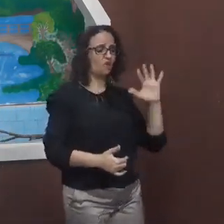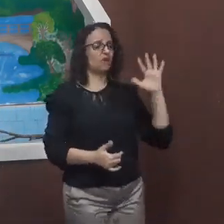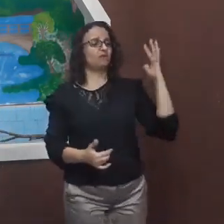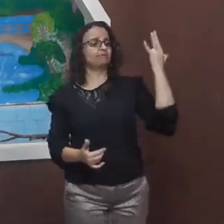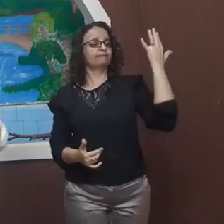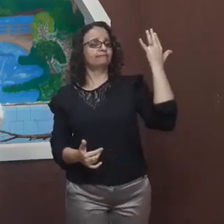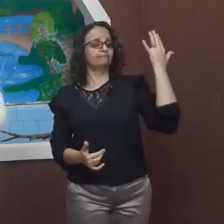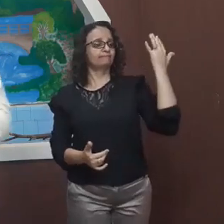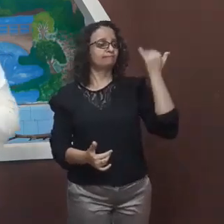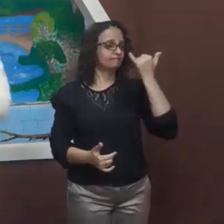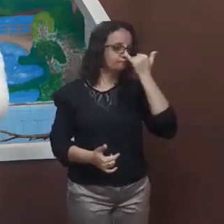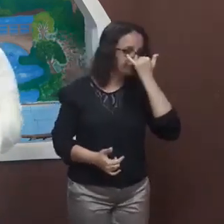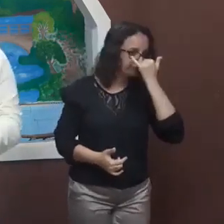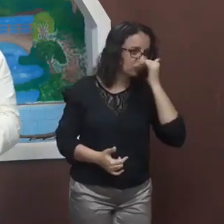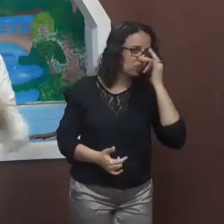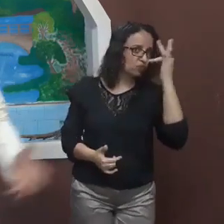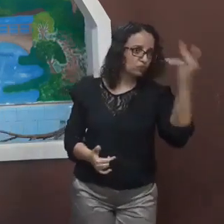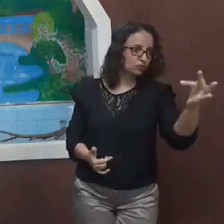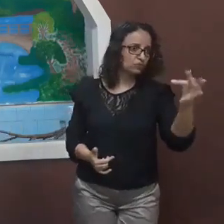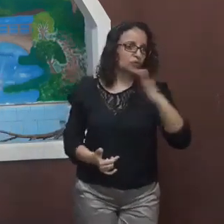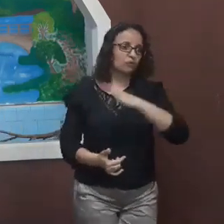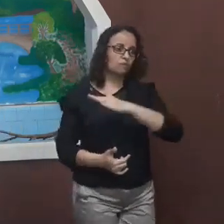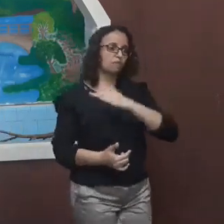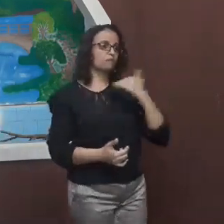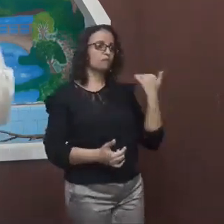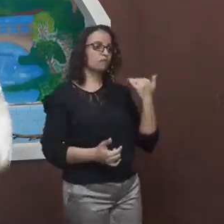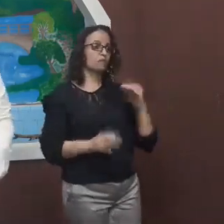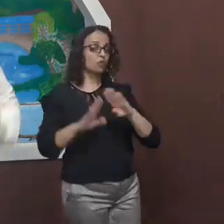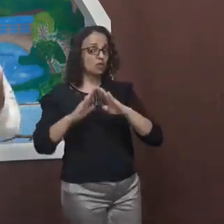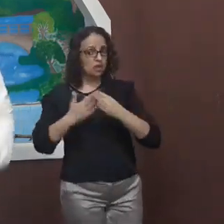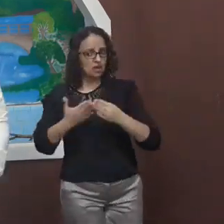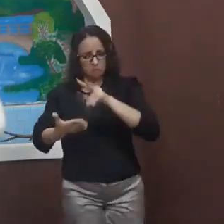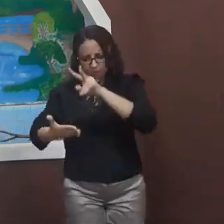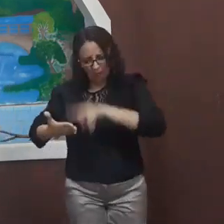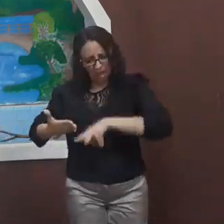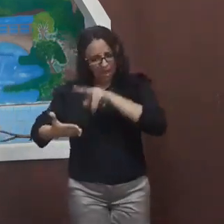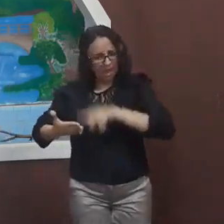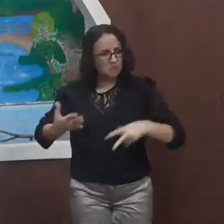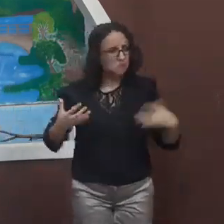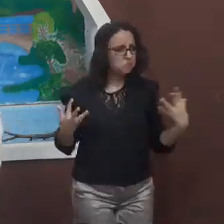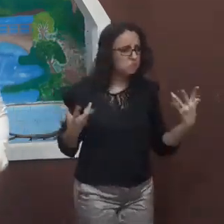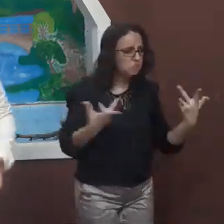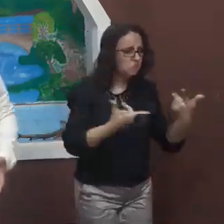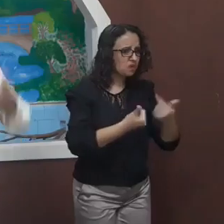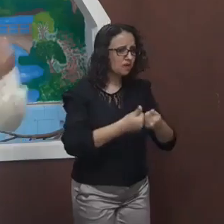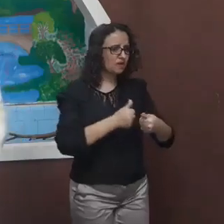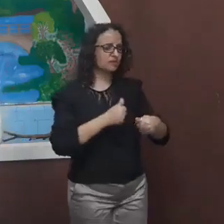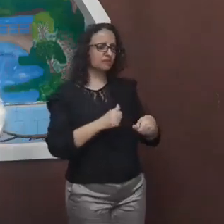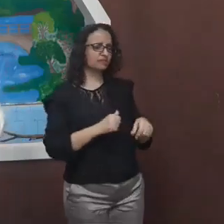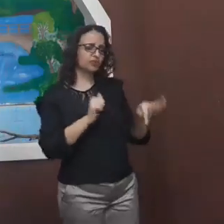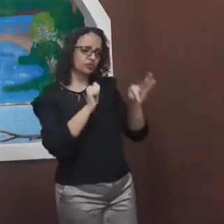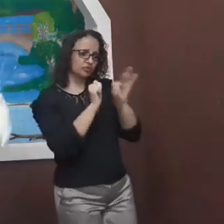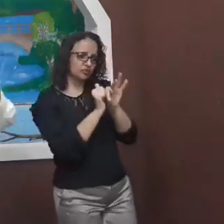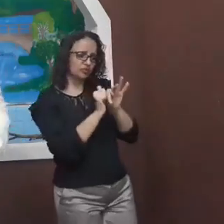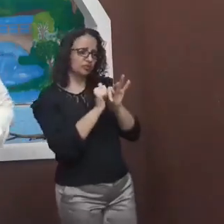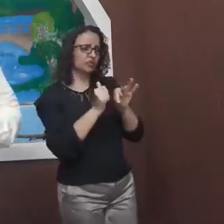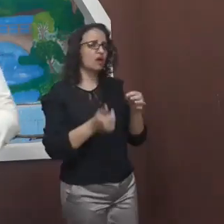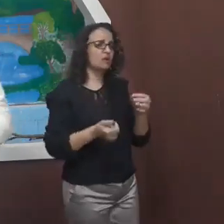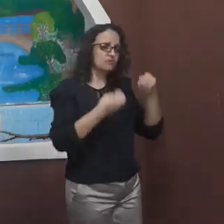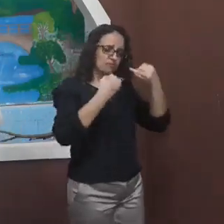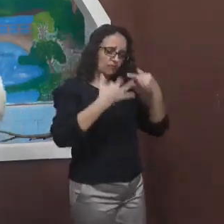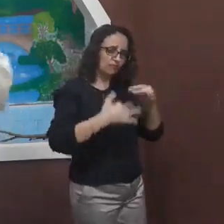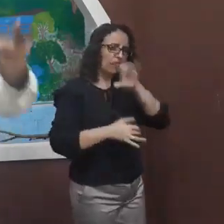se consumado, gera morte. Olha que texto fantástico, abre a sua Bíblia, Tiago capítulo 1, 14 e 15. Olha que texto fantástico. Cada